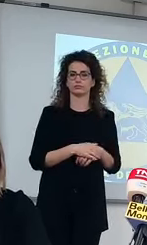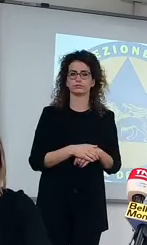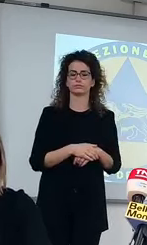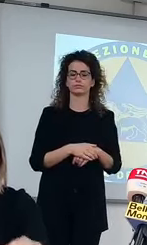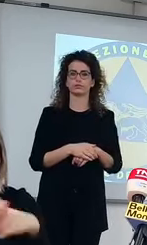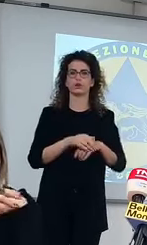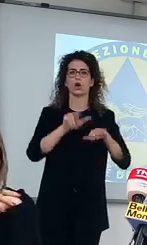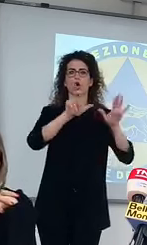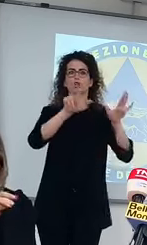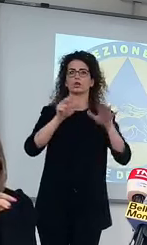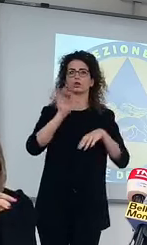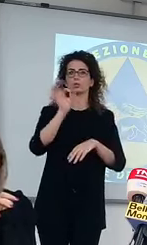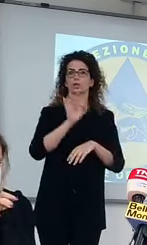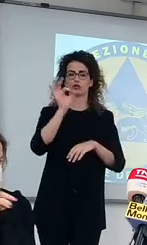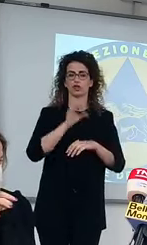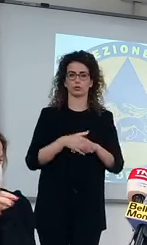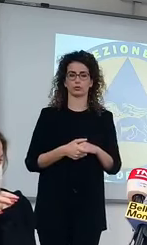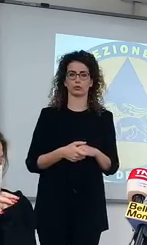all'88%.